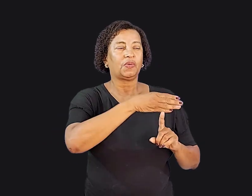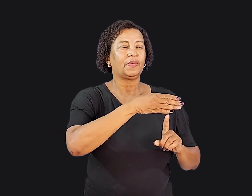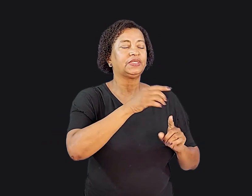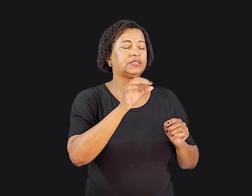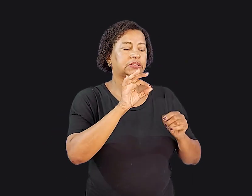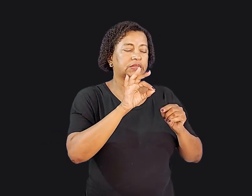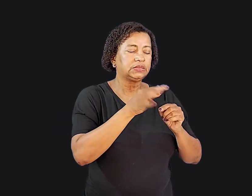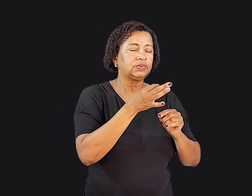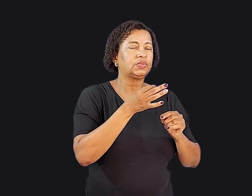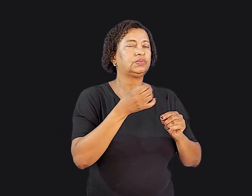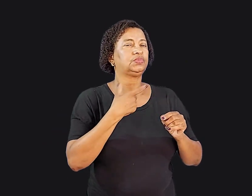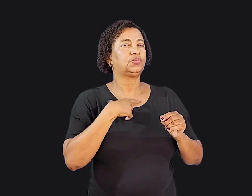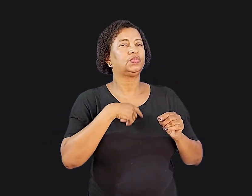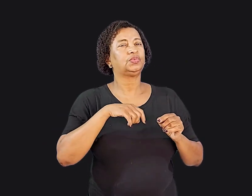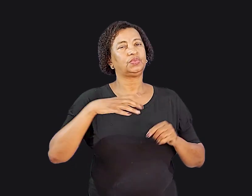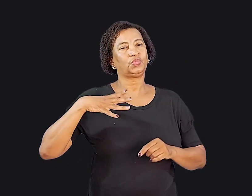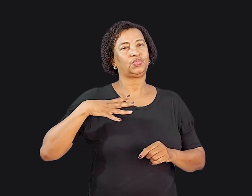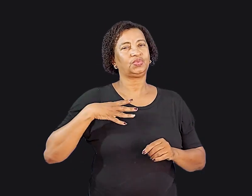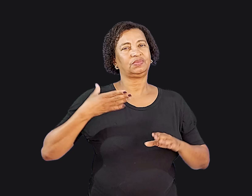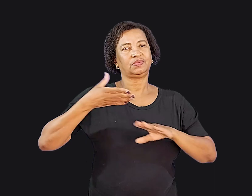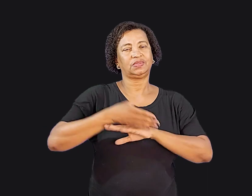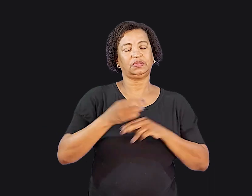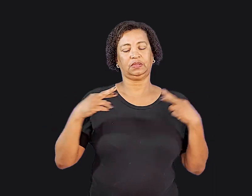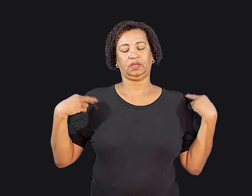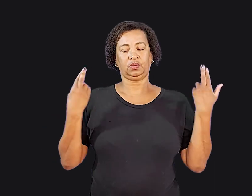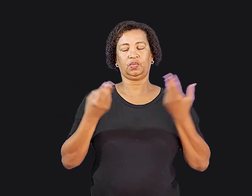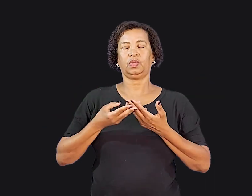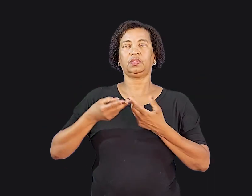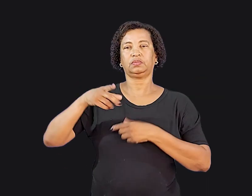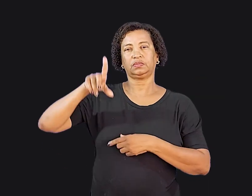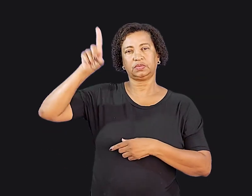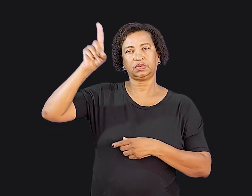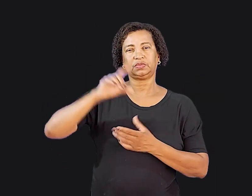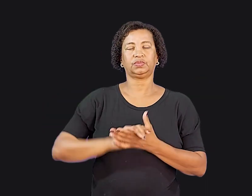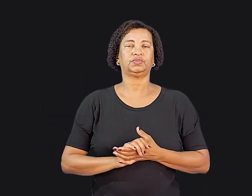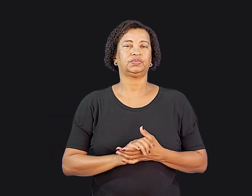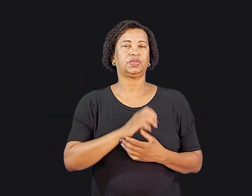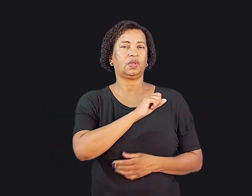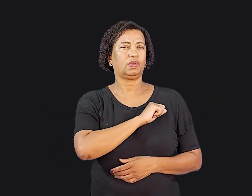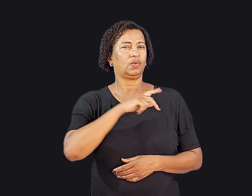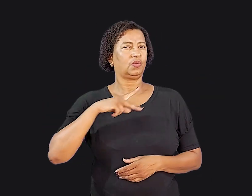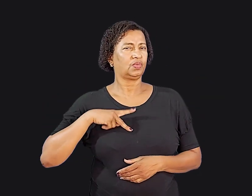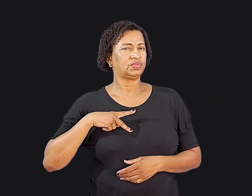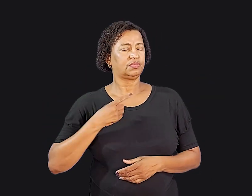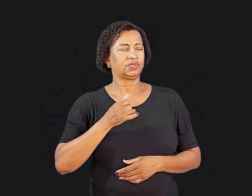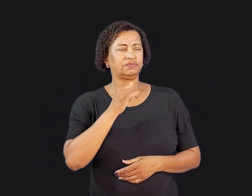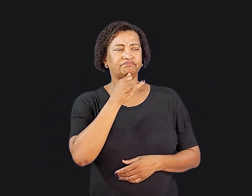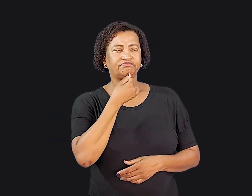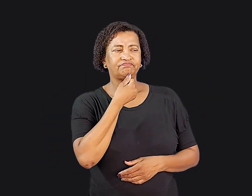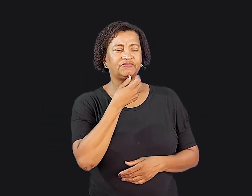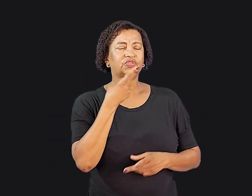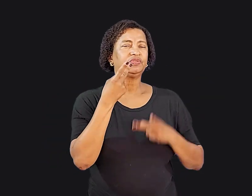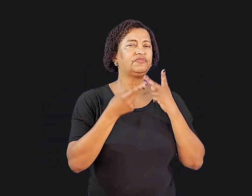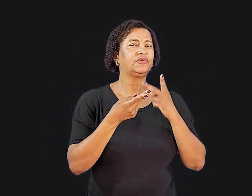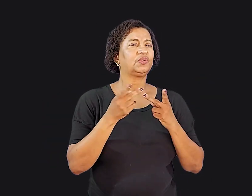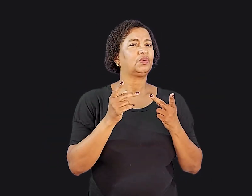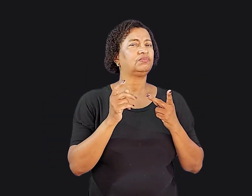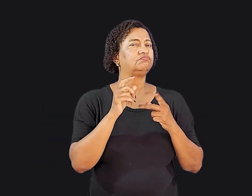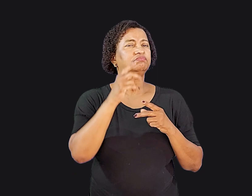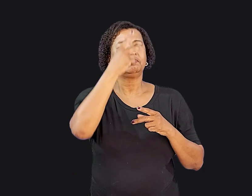do que um rico entrar no reino de Deus. Os apóstolos ficaram desapontados e disseram, neste caso, quem pode ser